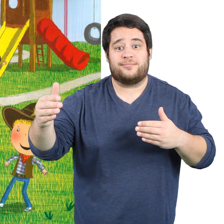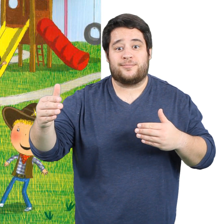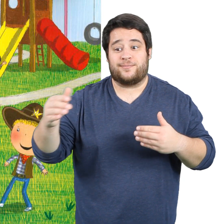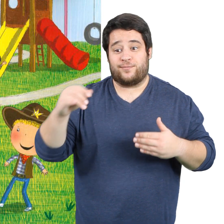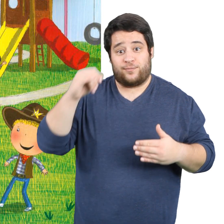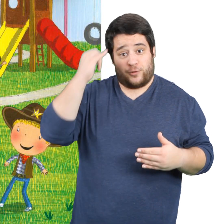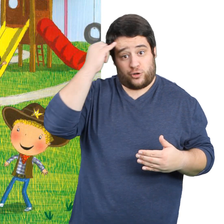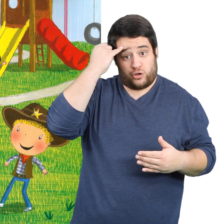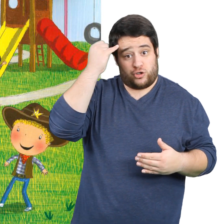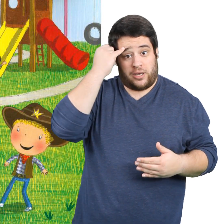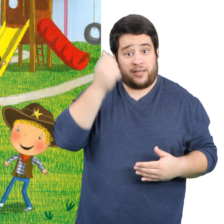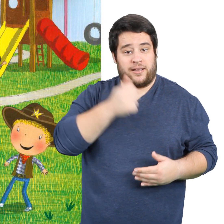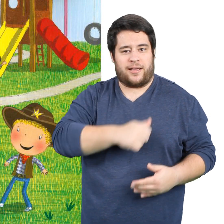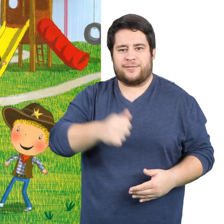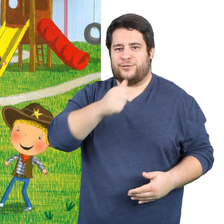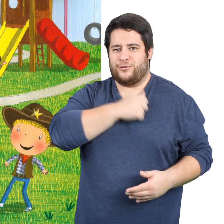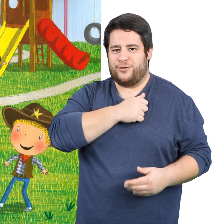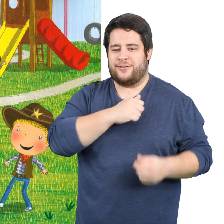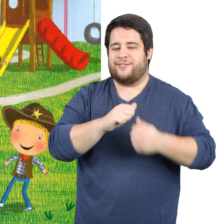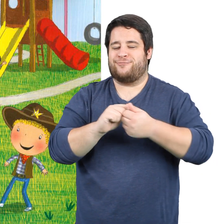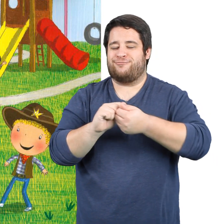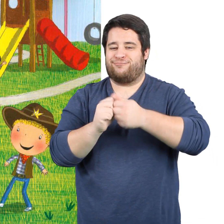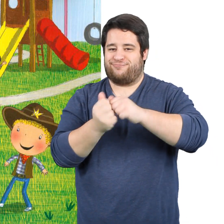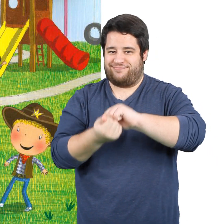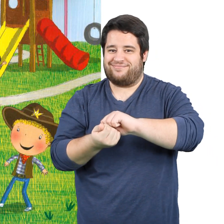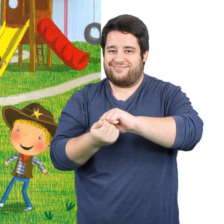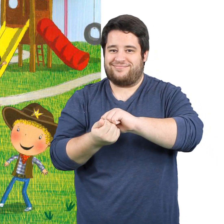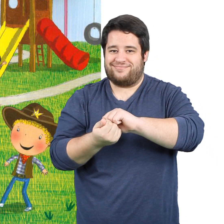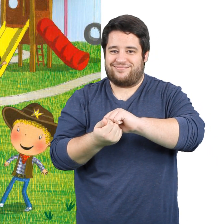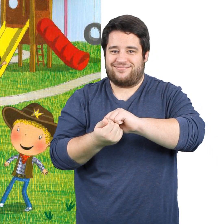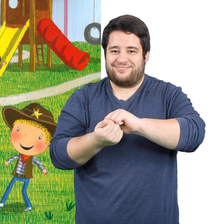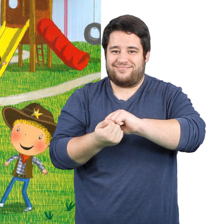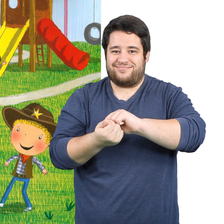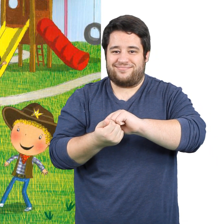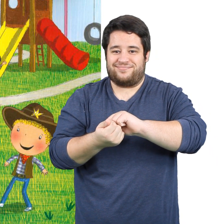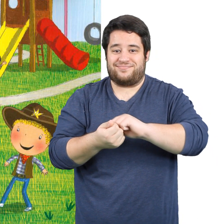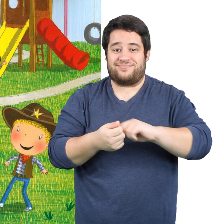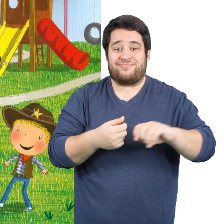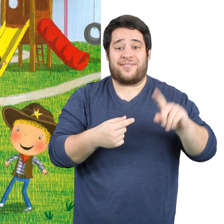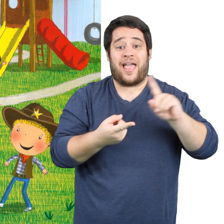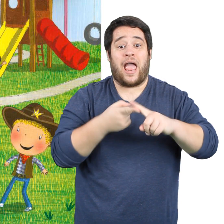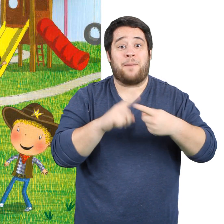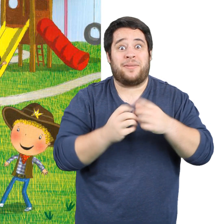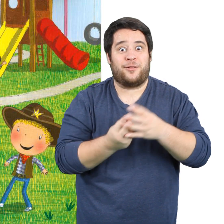jour, Jack changea d'attitude et se fit plein de nouveaux amis.